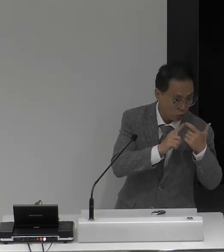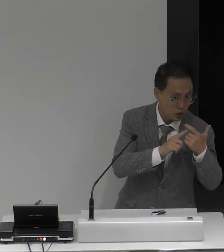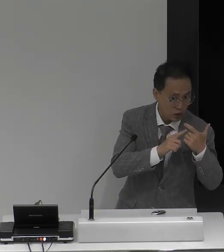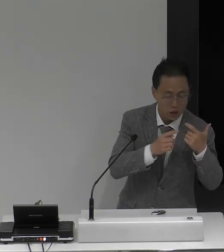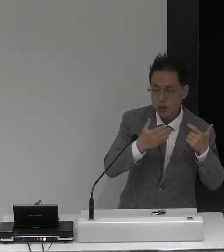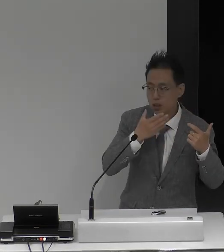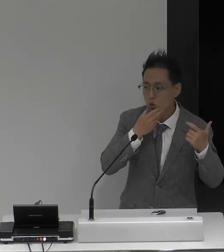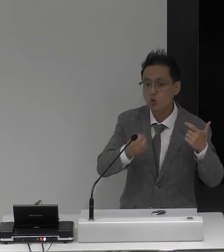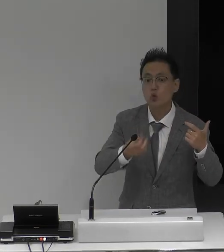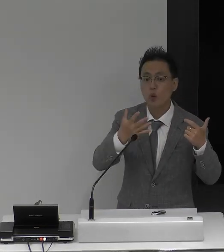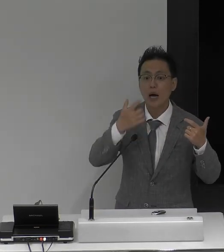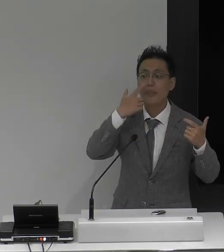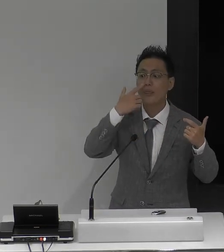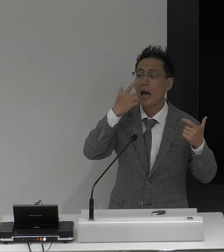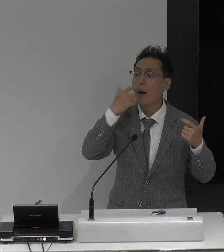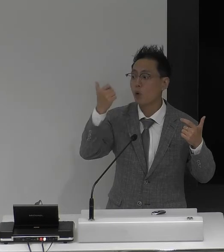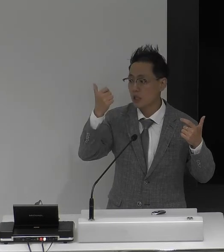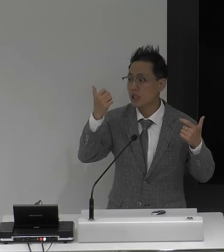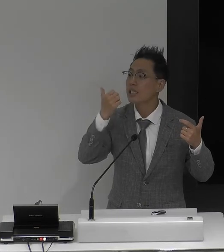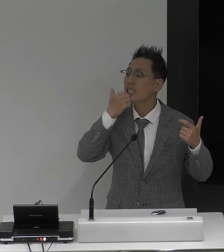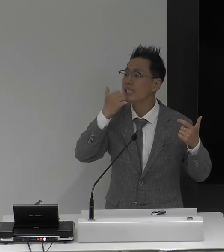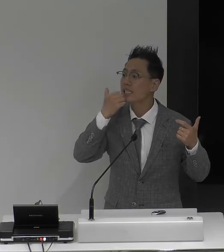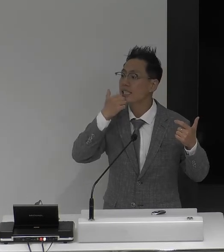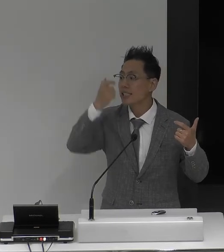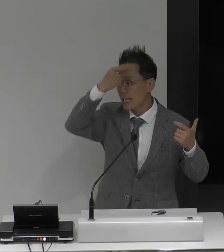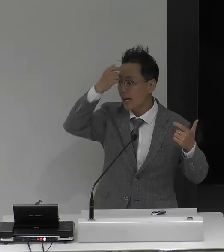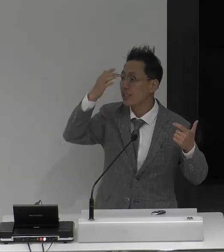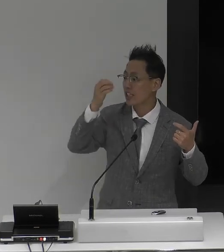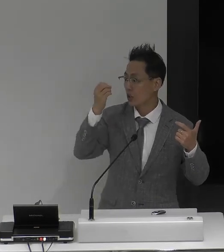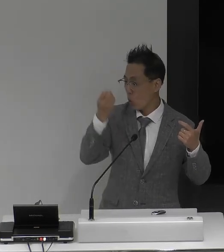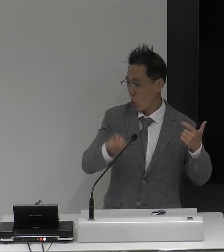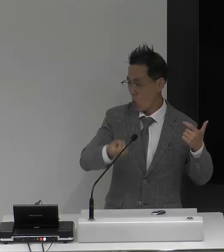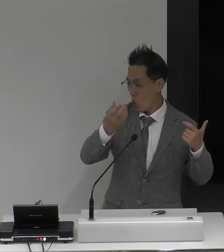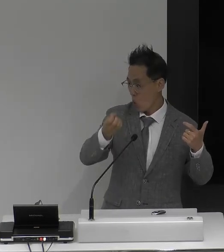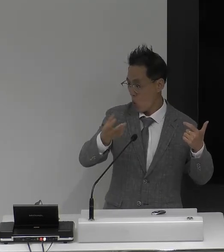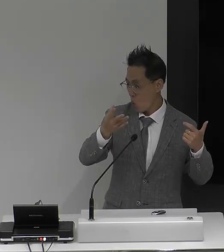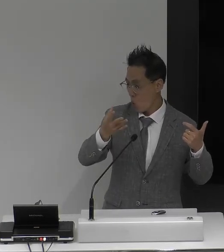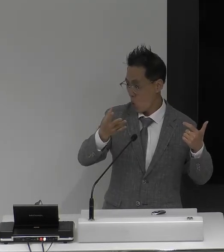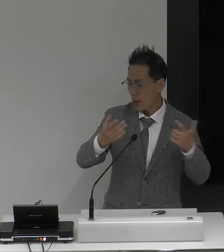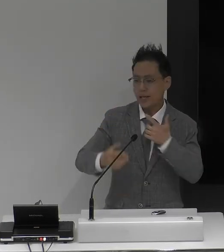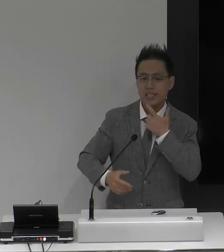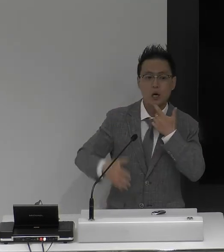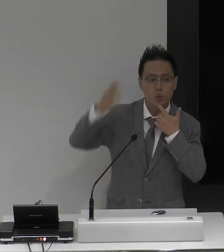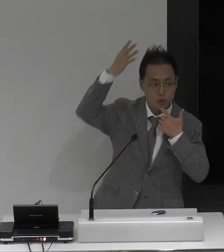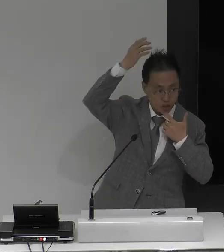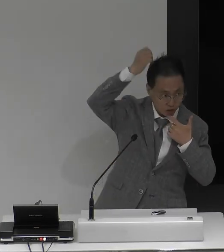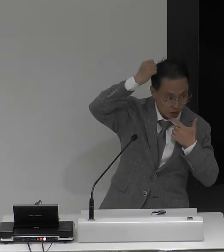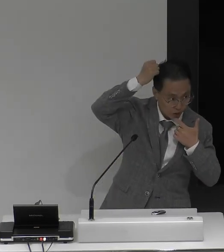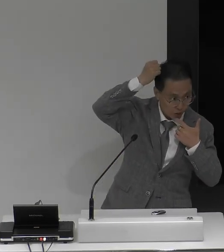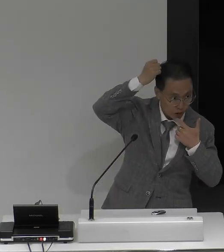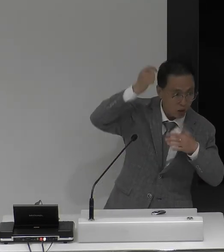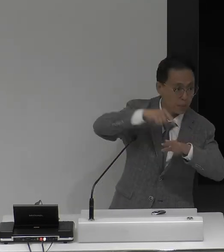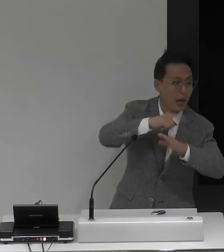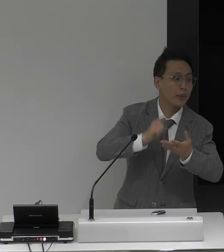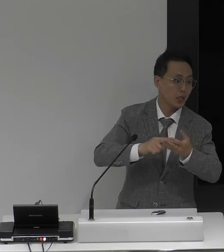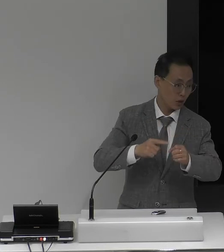야곱을 축복한 아버지 이삭의 그 기도, 야곱은 기억했던 거예요. 마음에 새겼던